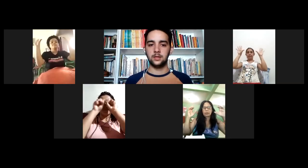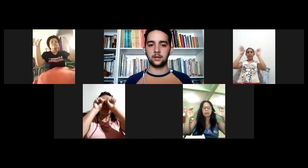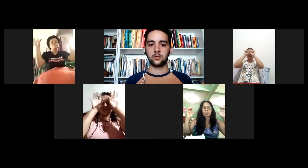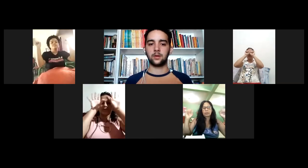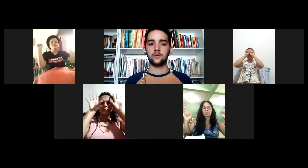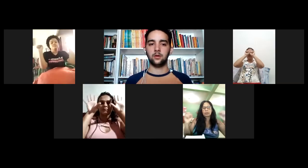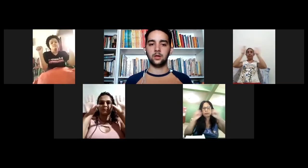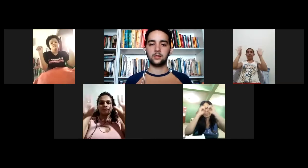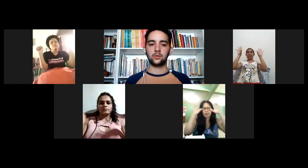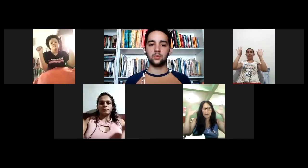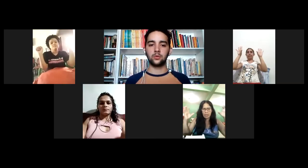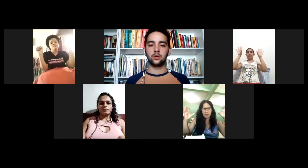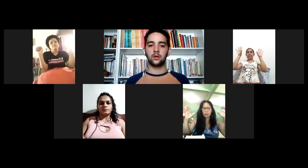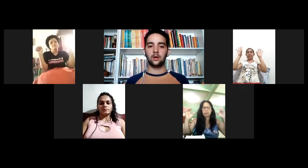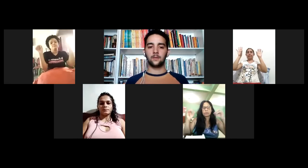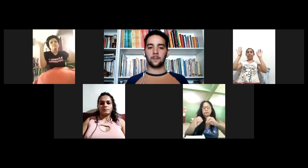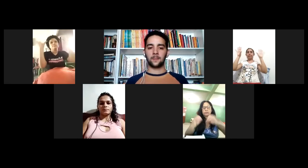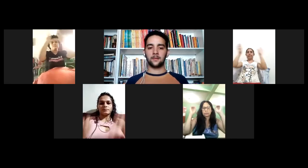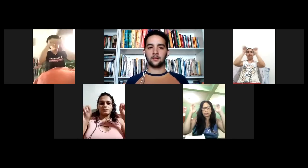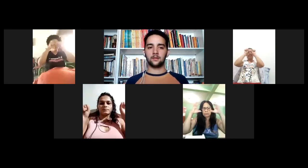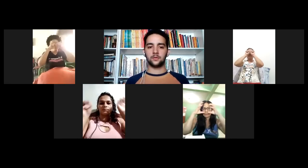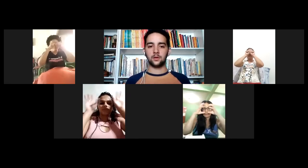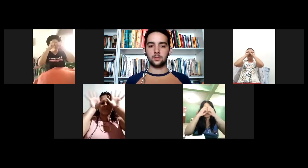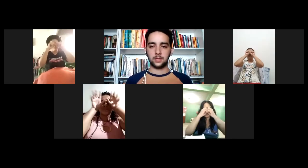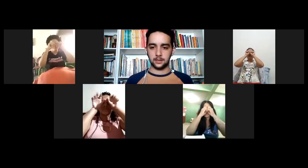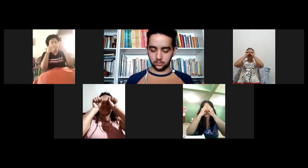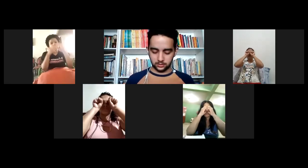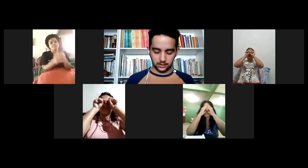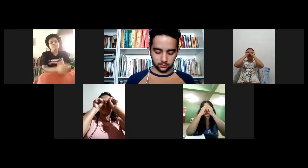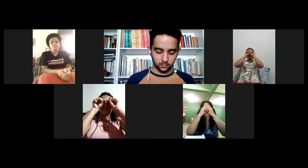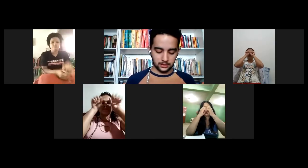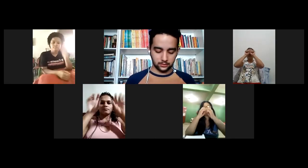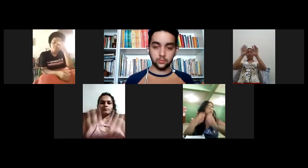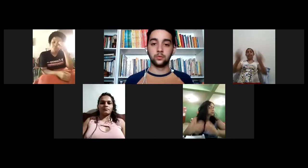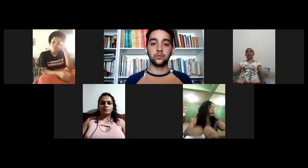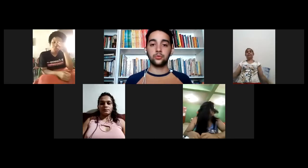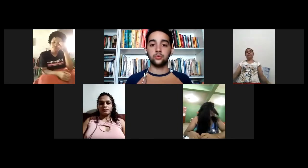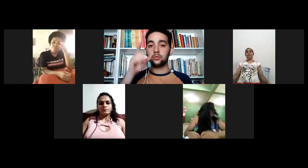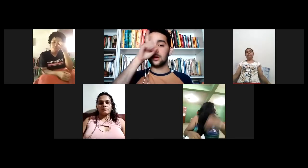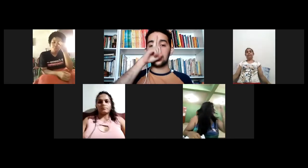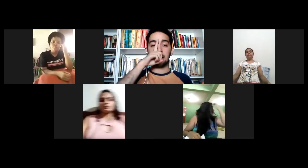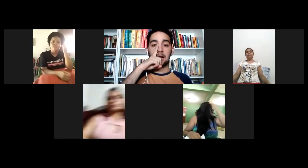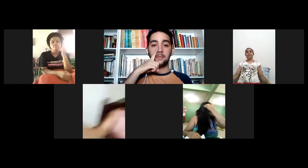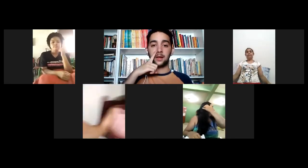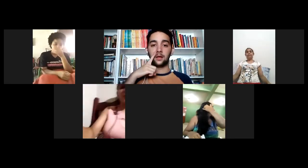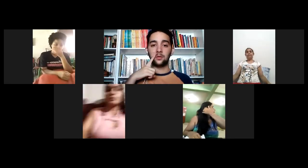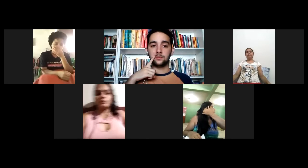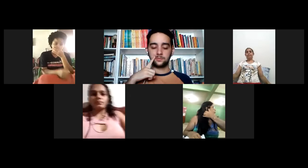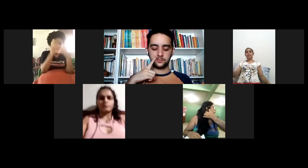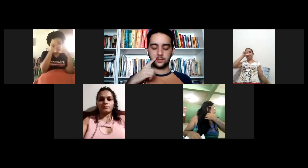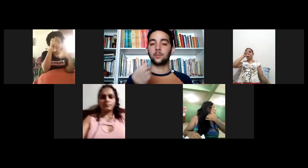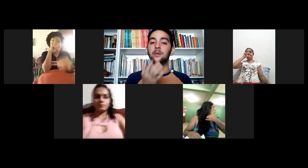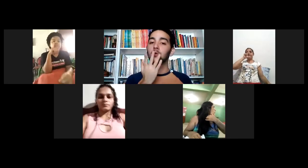de dentro para fora, escuro, de fora para dentro, certo? Então bora lá todo mundo junto.